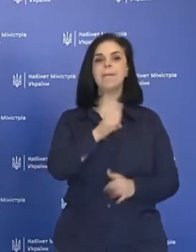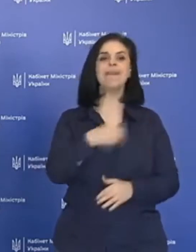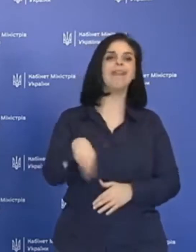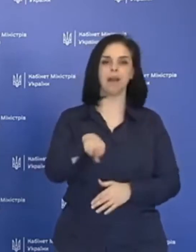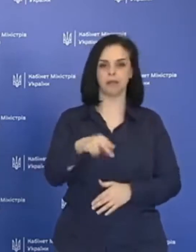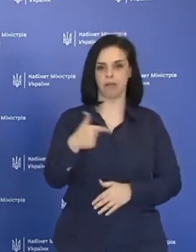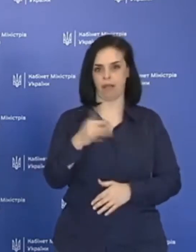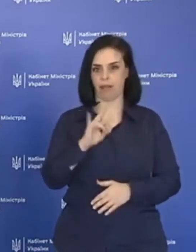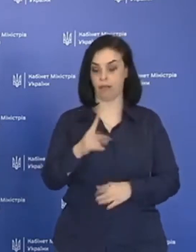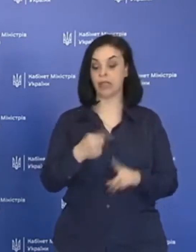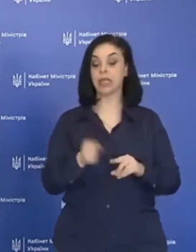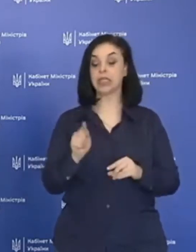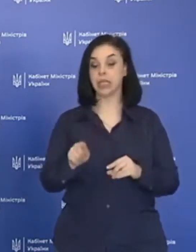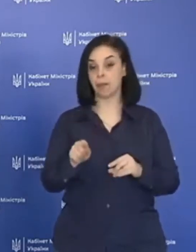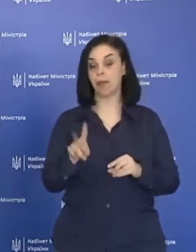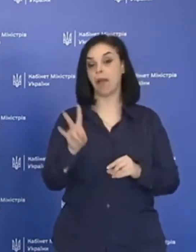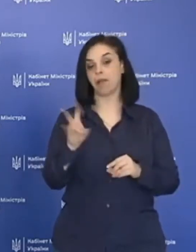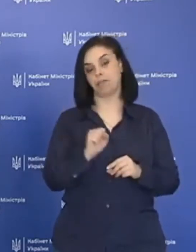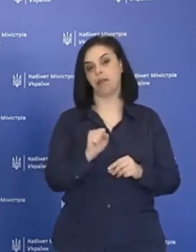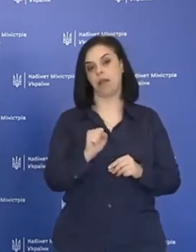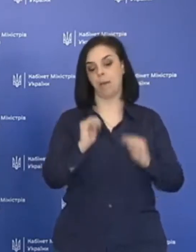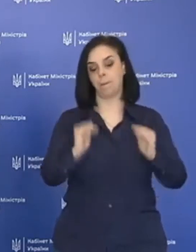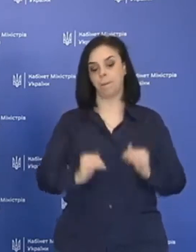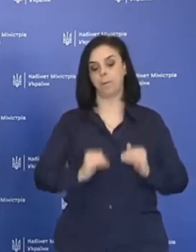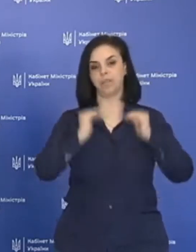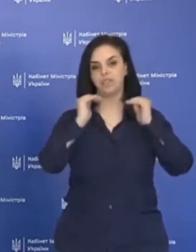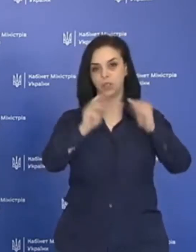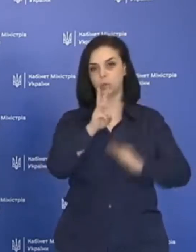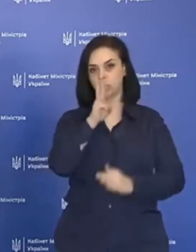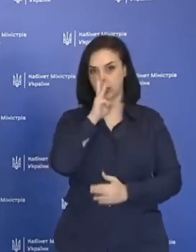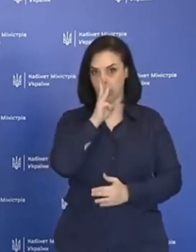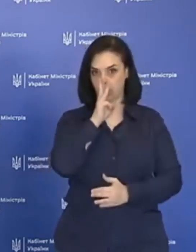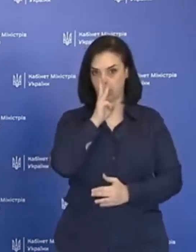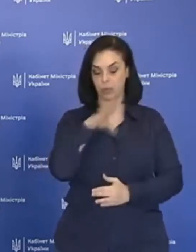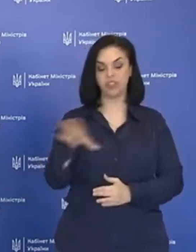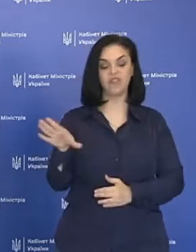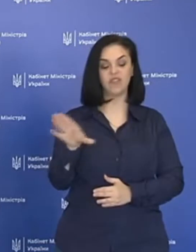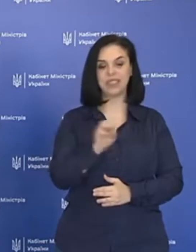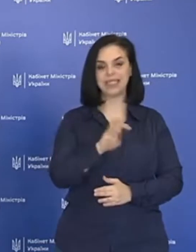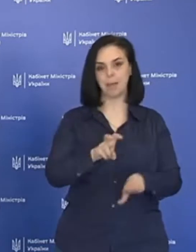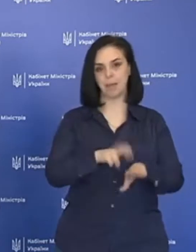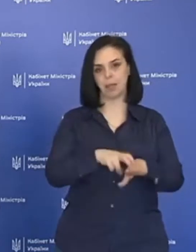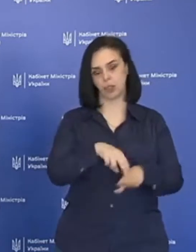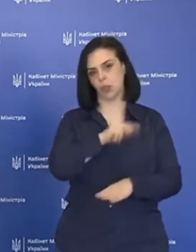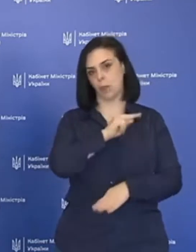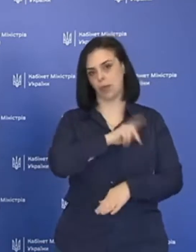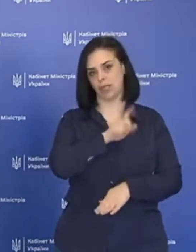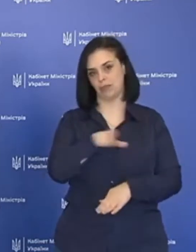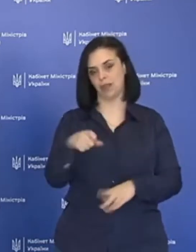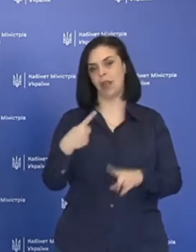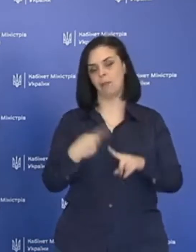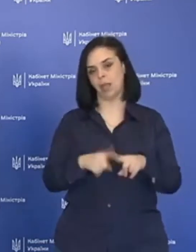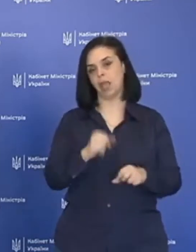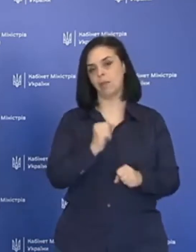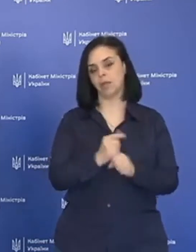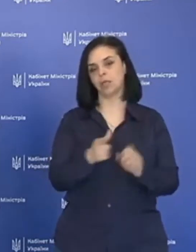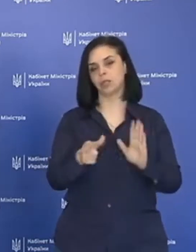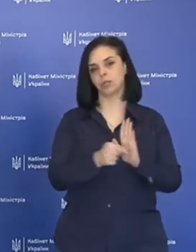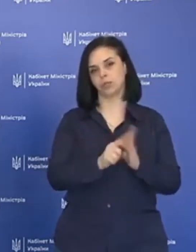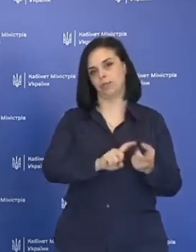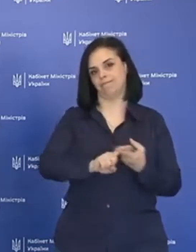мільярдів гривень саме на підвищену заробітну плату всім медичним працівникам, які працюють